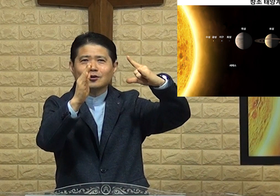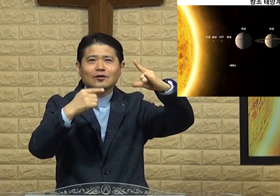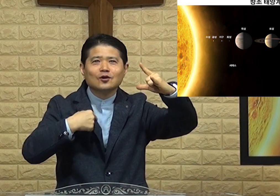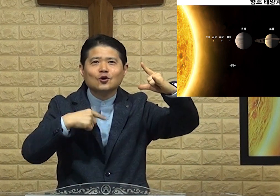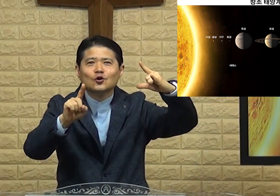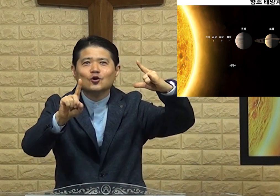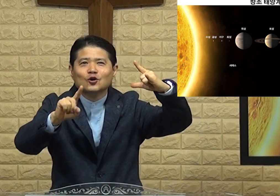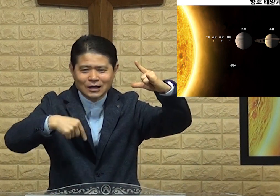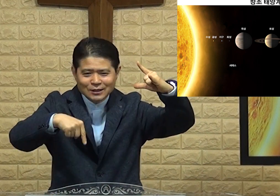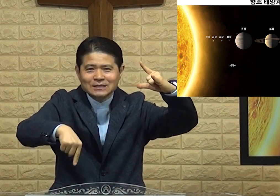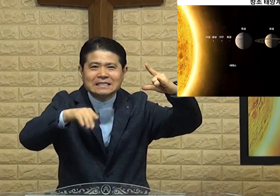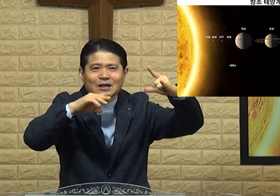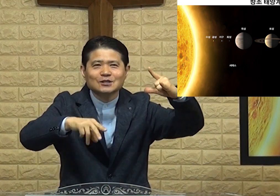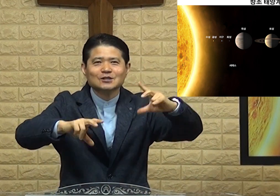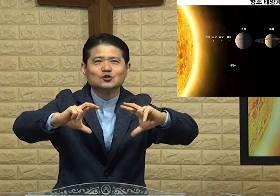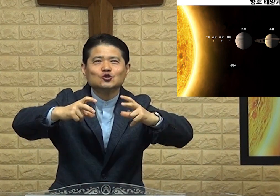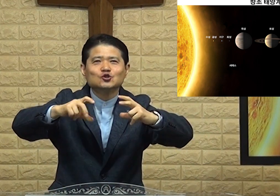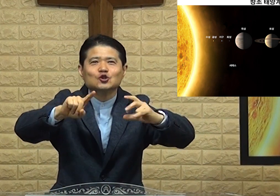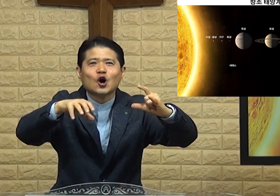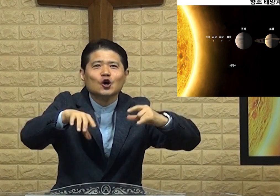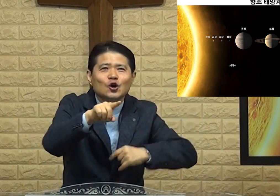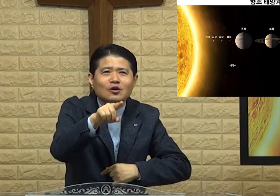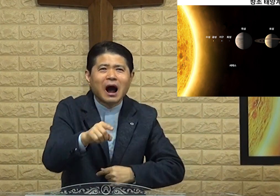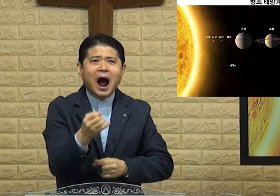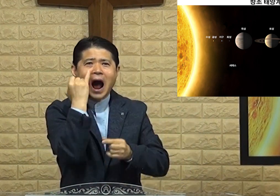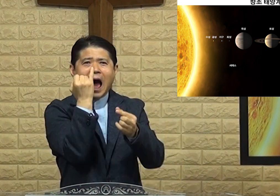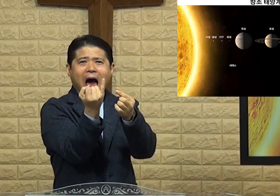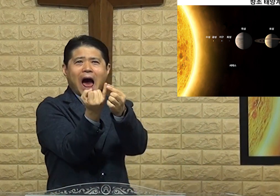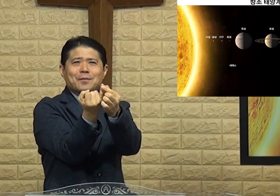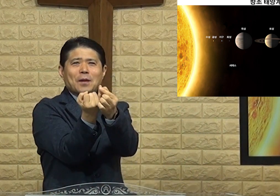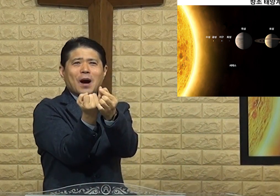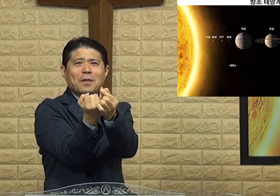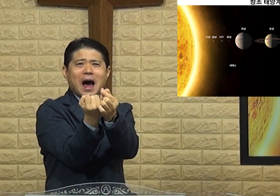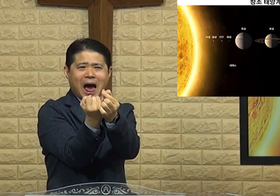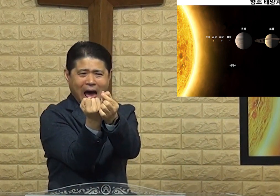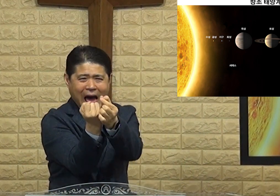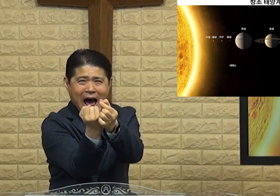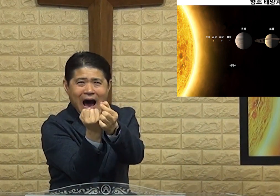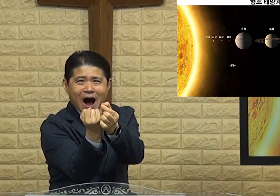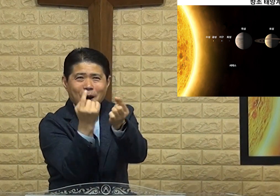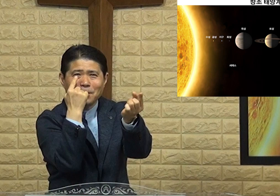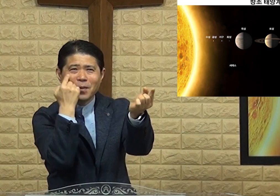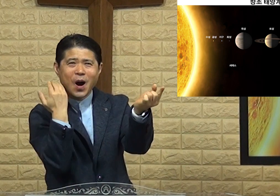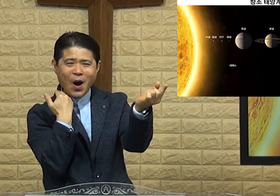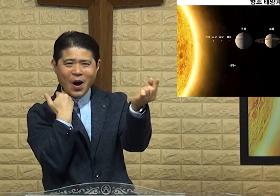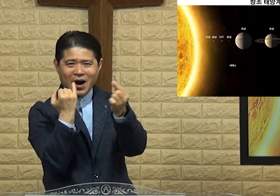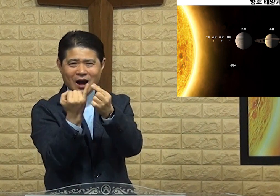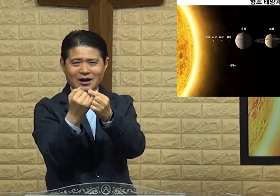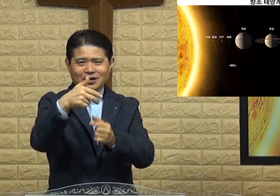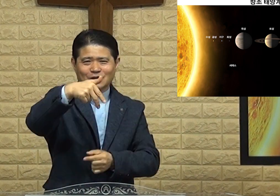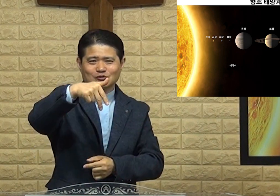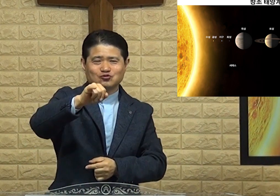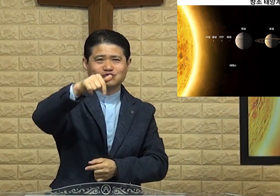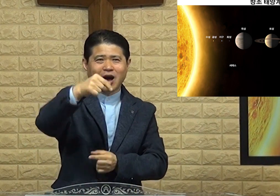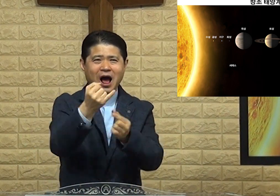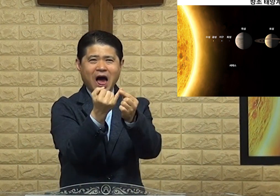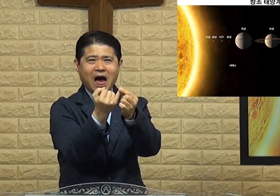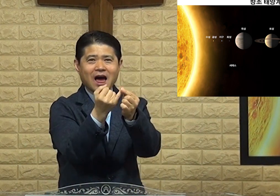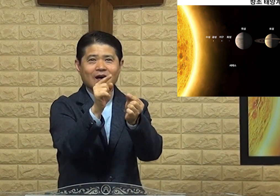따라 나누어지는데 우리는 어디에 사냐? 이 지구는 어디에 있냐? 정말 작게, 그 은하계의 작은 수준이